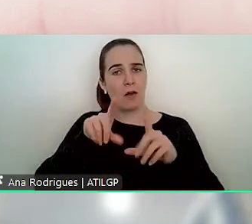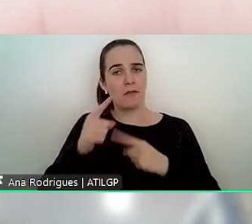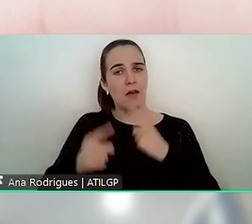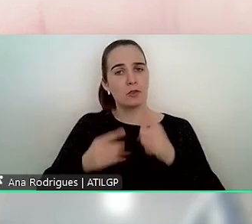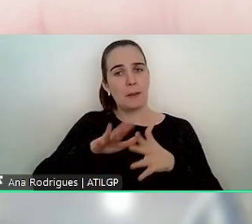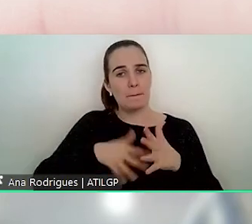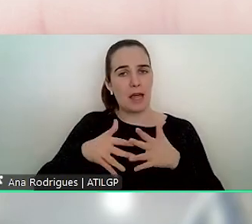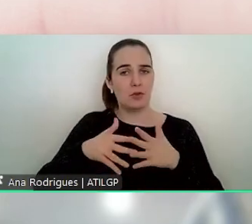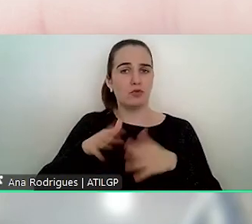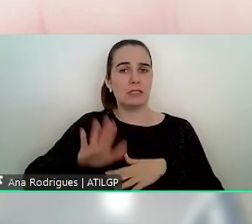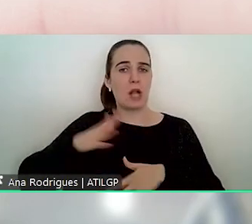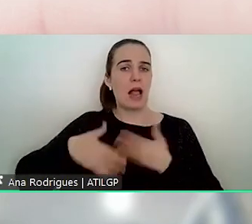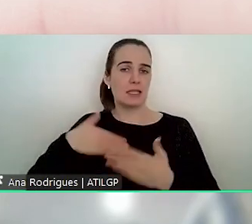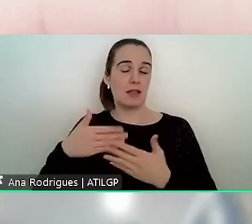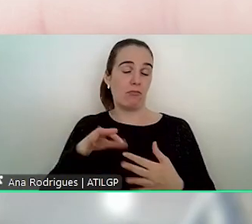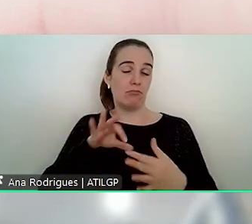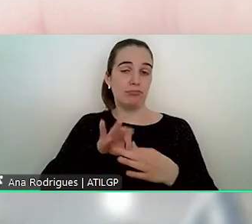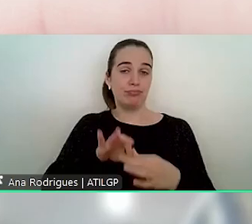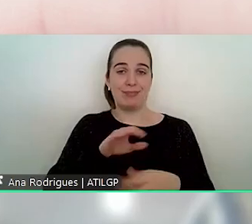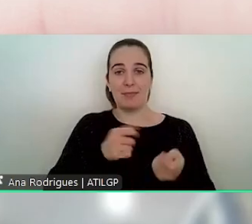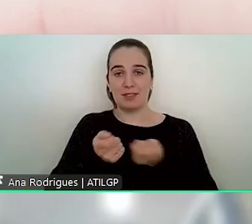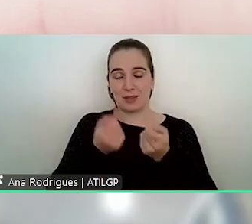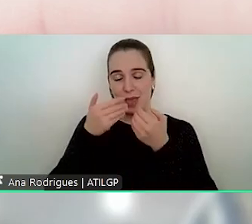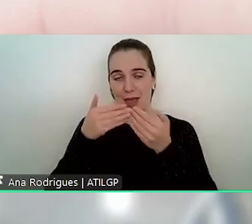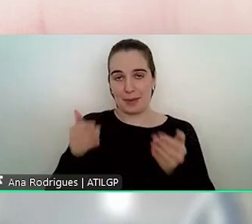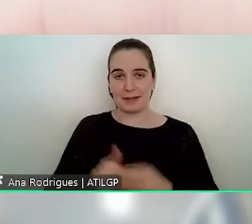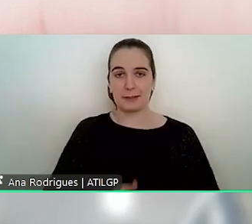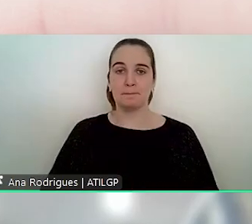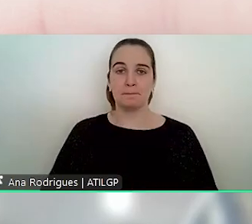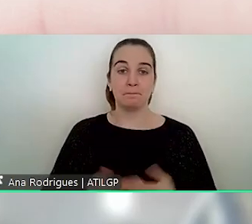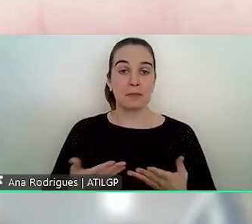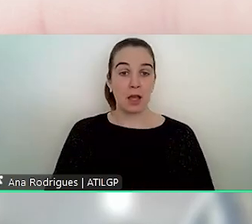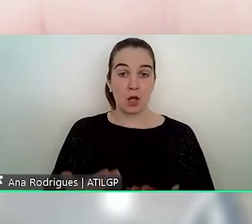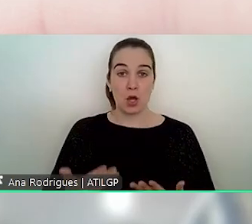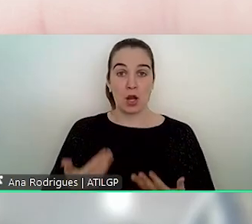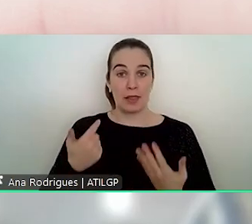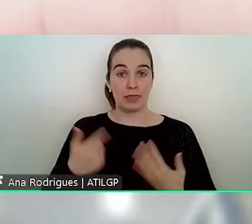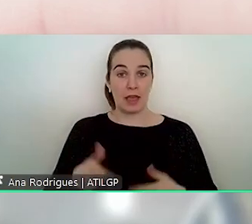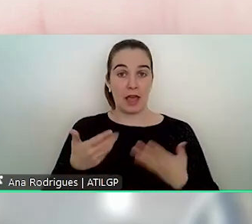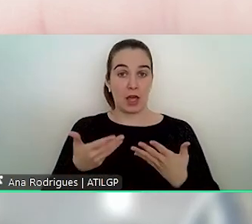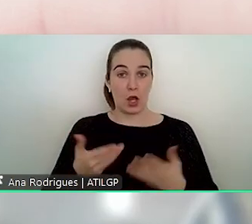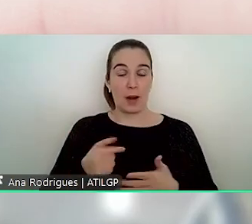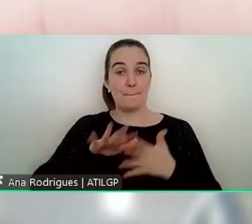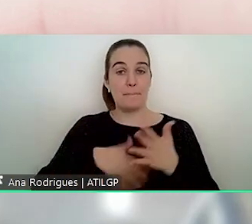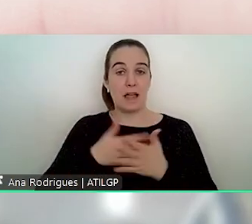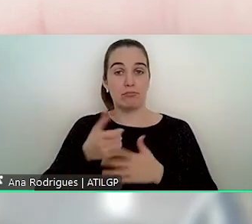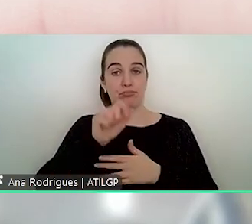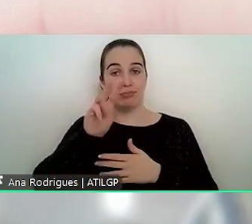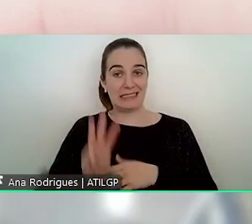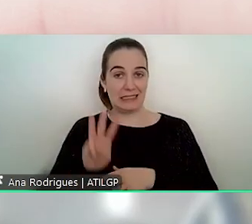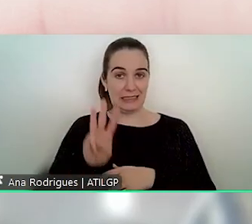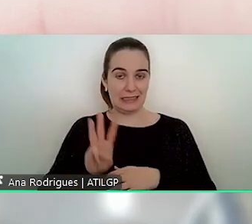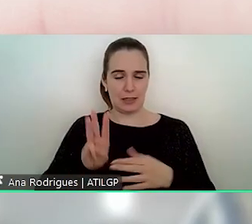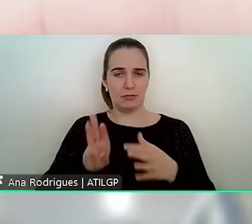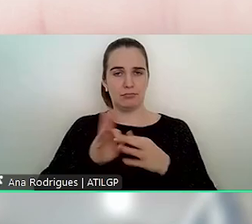ação nacional da administração aberta. Atualmente vamos no terceiro plano de ação nacional